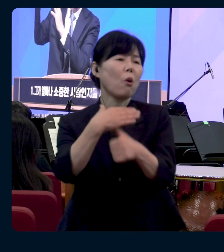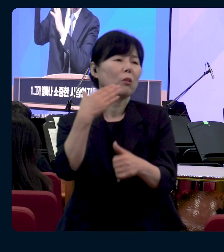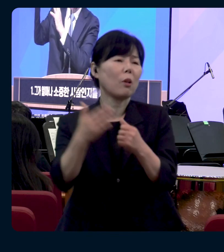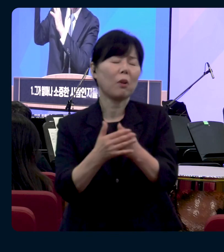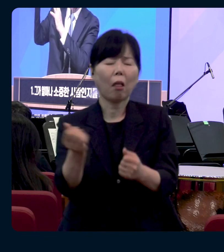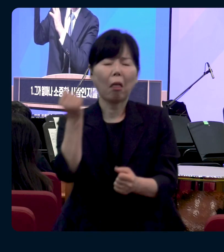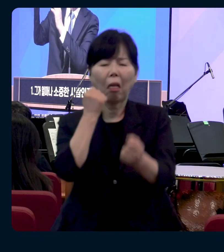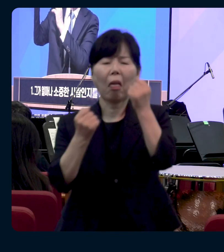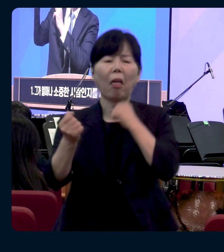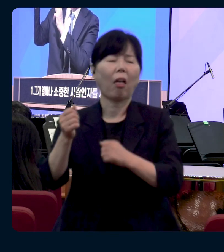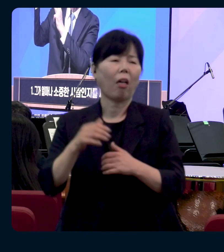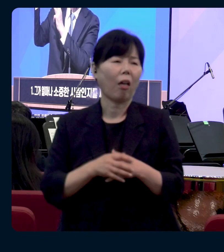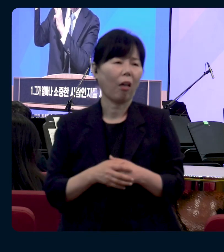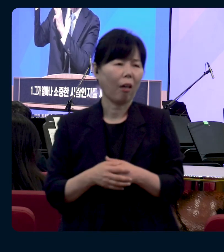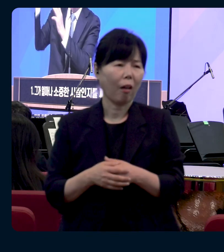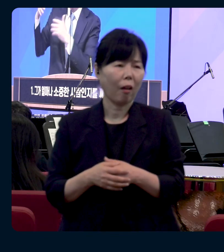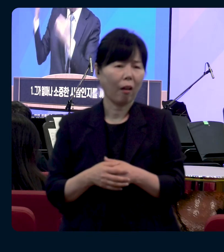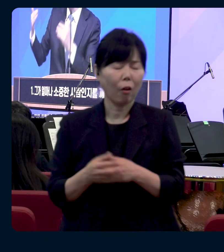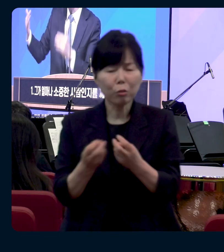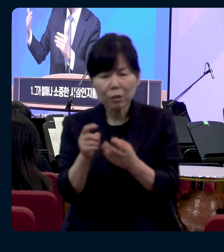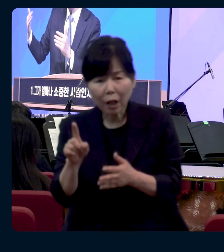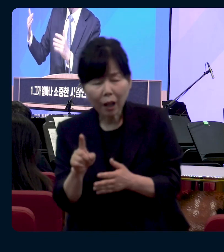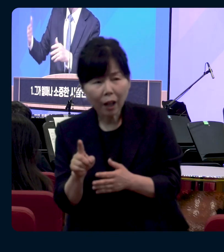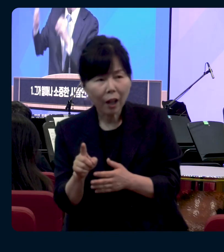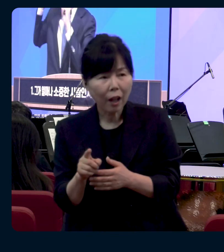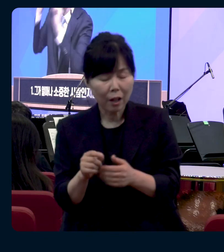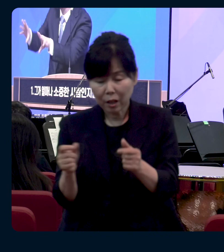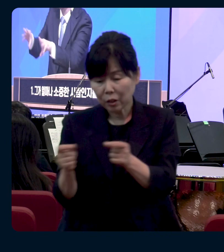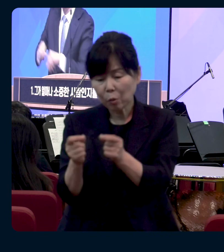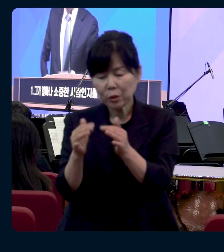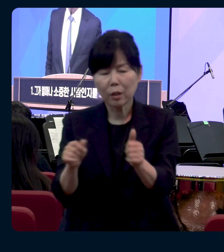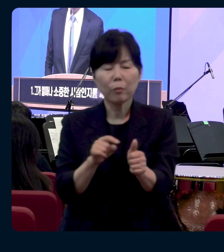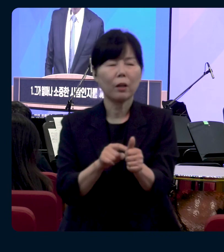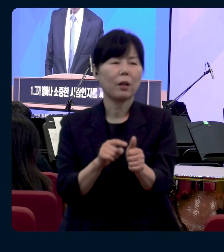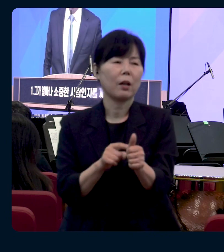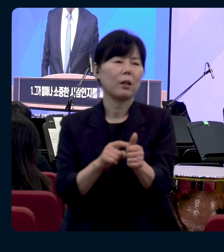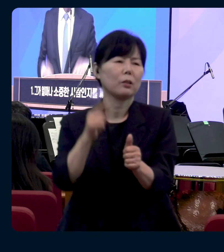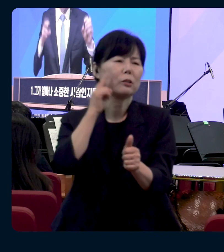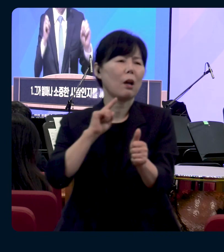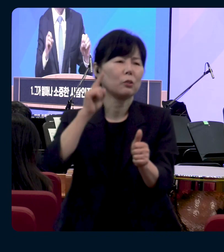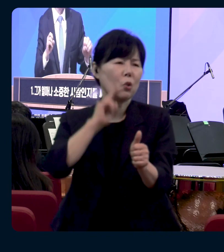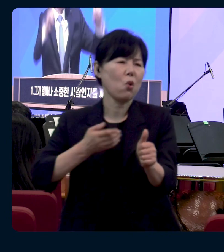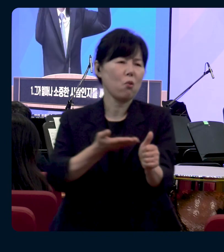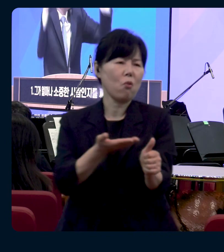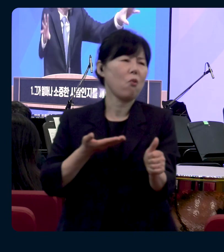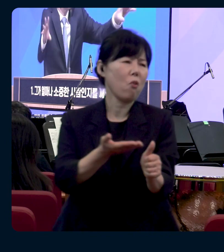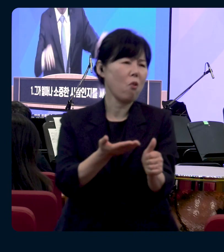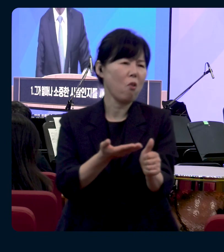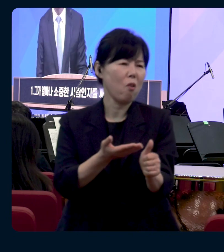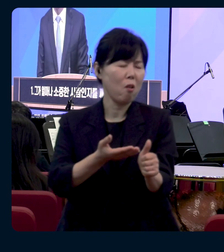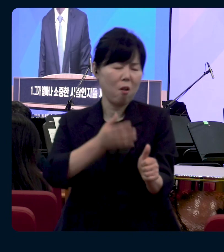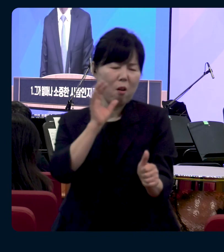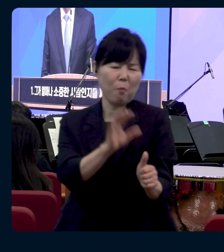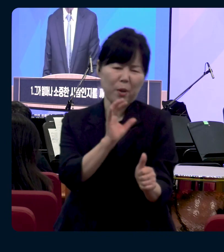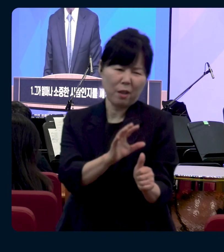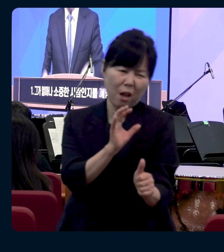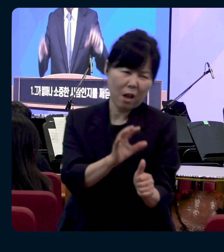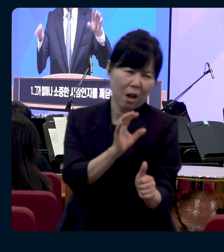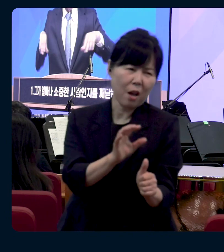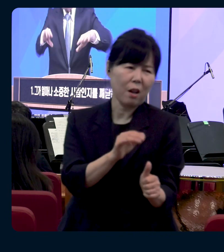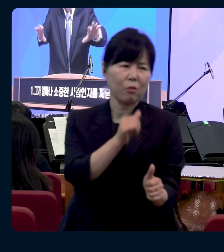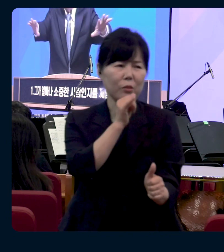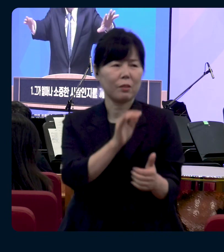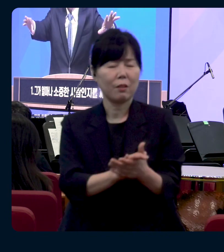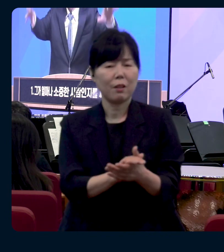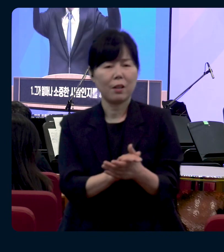있어요. 그때는 사람들이 어떻게 하느냐, 자기 옆에 있는 사람들한테 막 상처를 줘요. 자기 옆에 있는 사람들을 비난합니다.